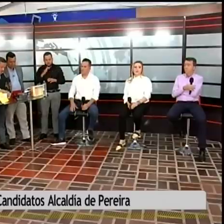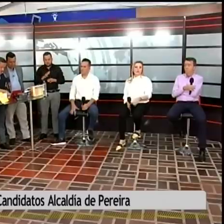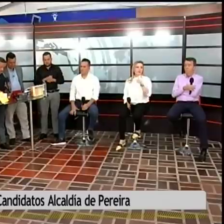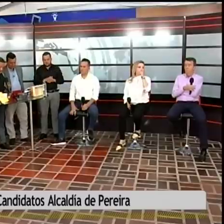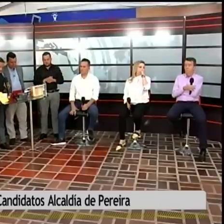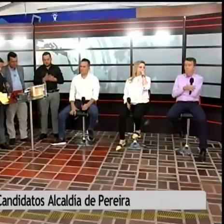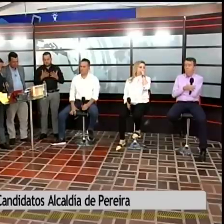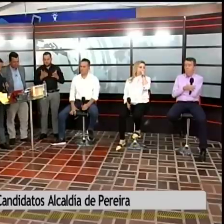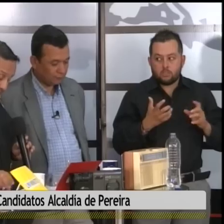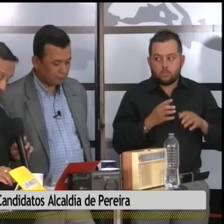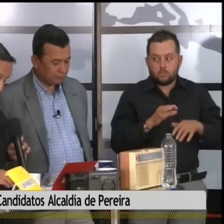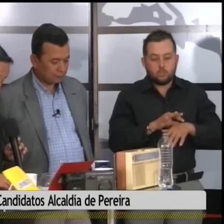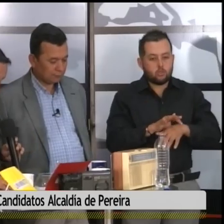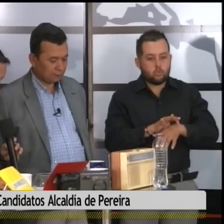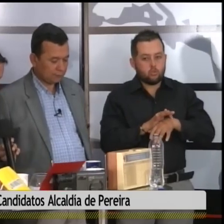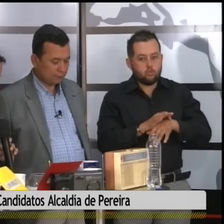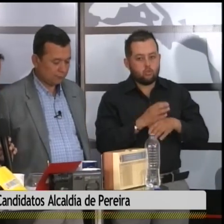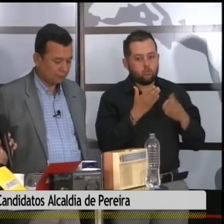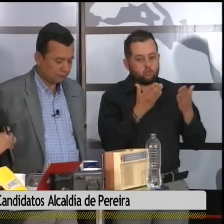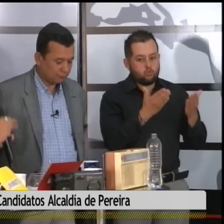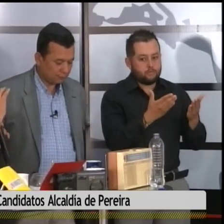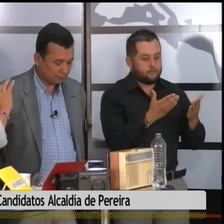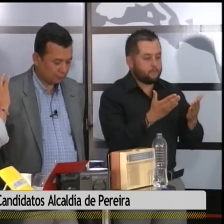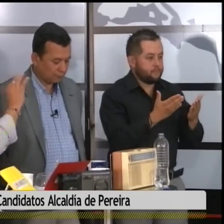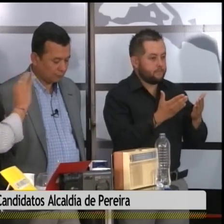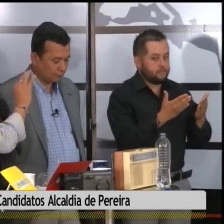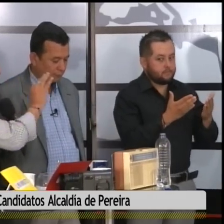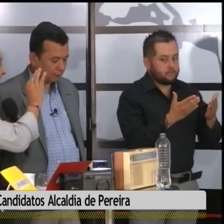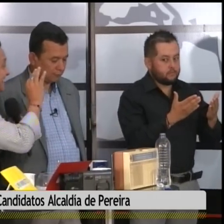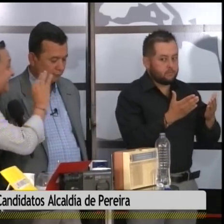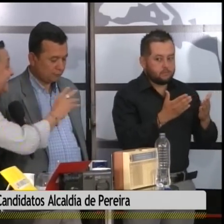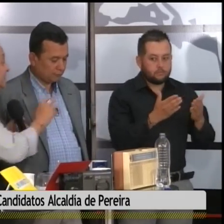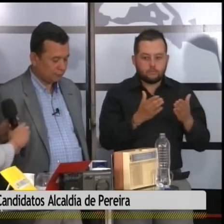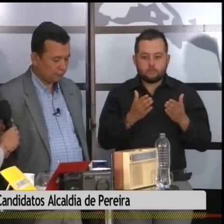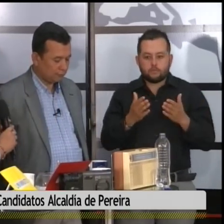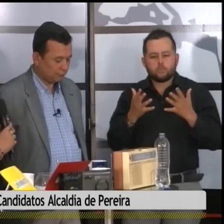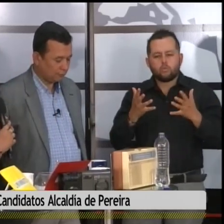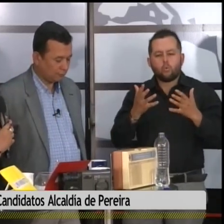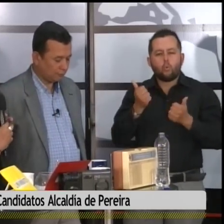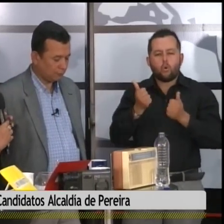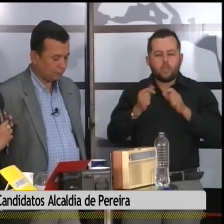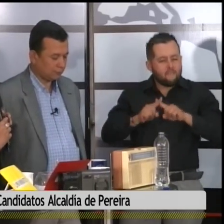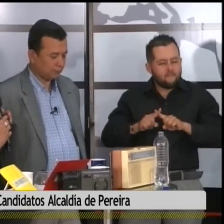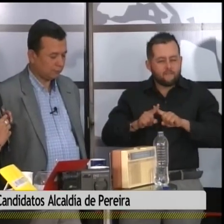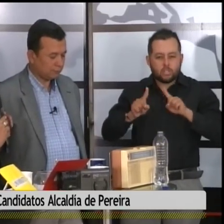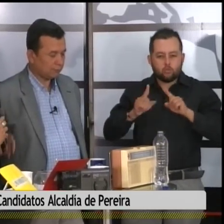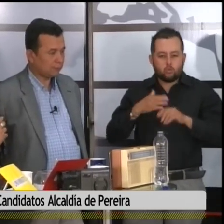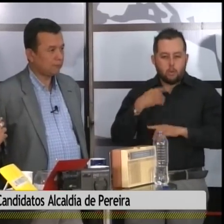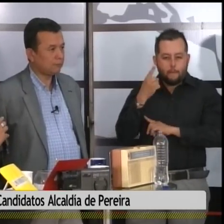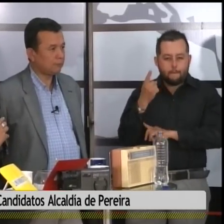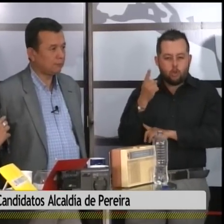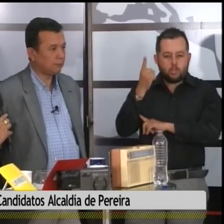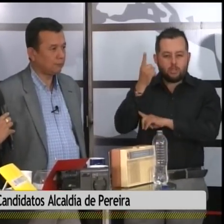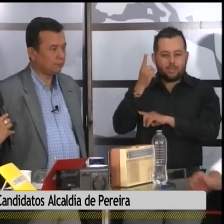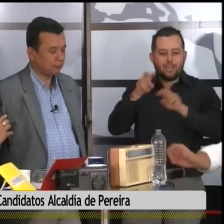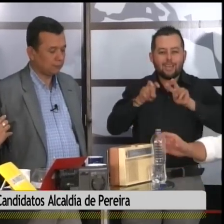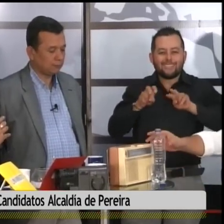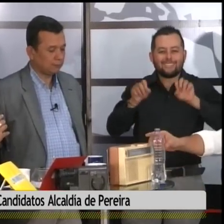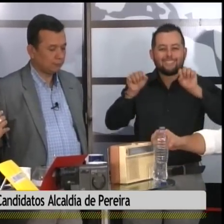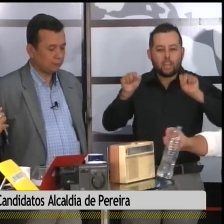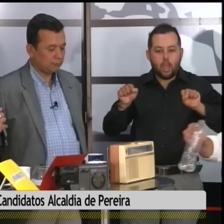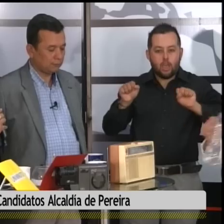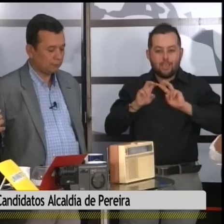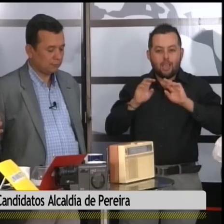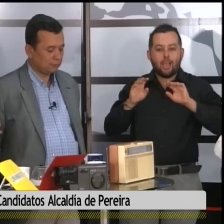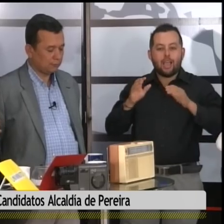se la quiero hacer al doctor Mauricio Salazar. ¿Qué tiene de distinto la política que se hace en el Senado o la política que se